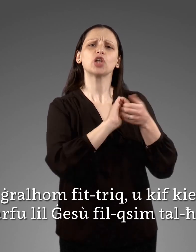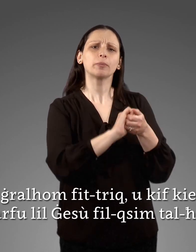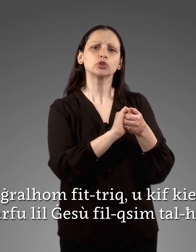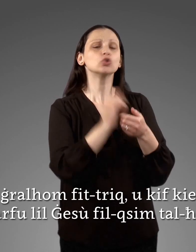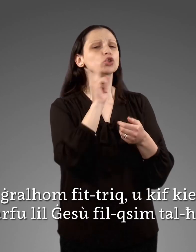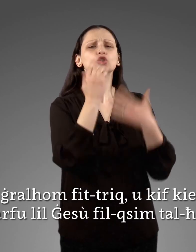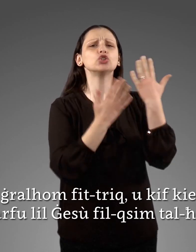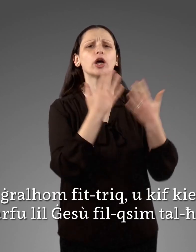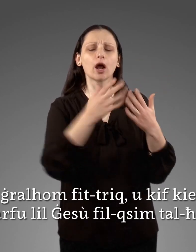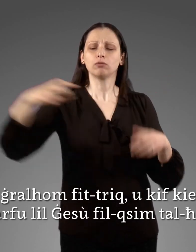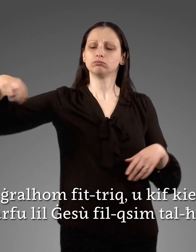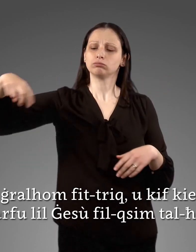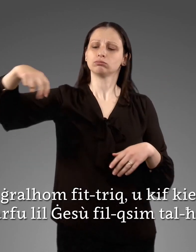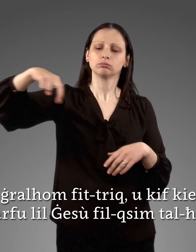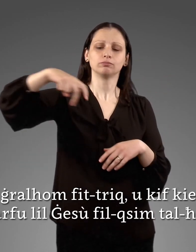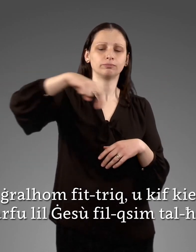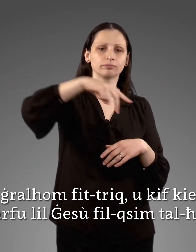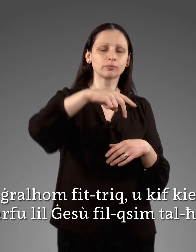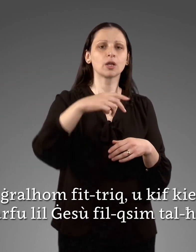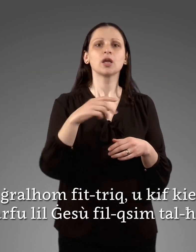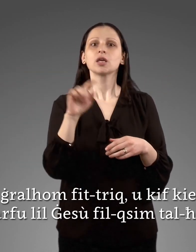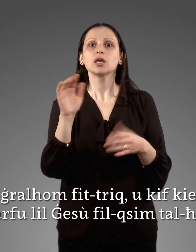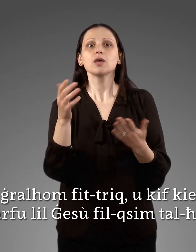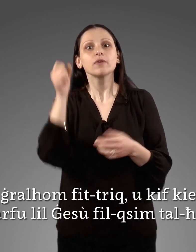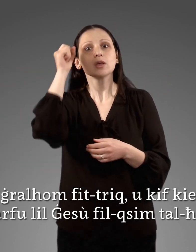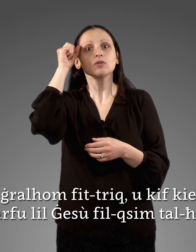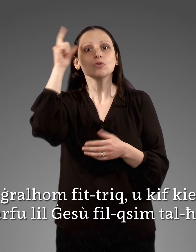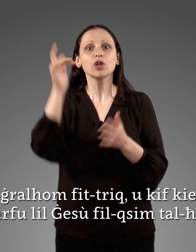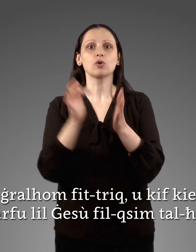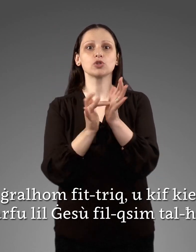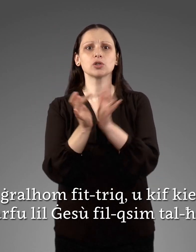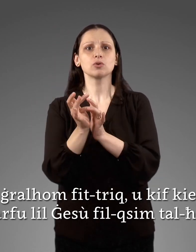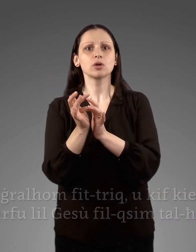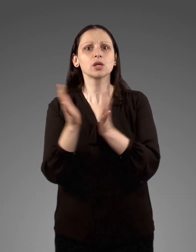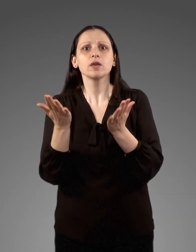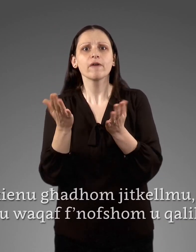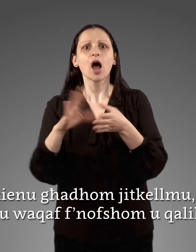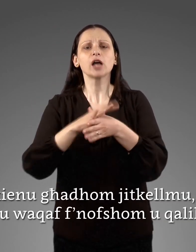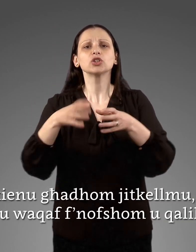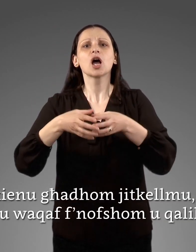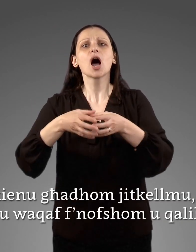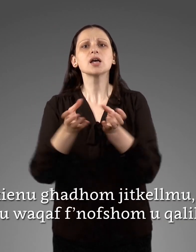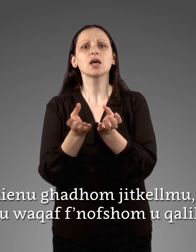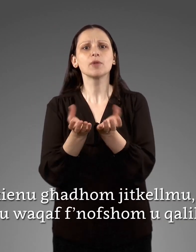ġralhom fit-triq u kif kienu għarfu l-Ġesu fil-qsim tal-ħobs. Kif kienu għadhom